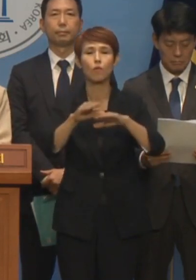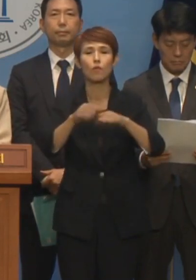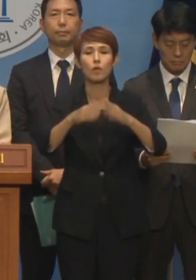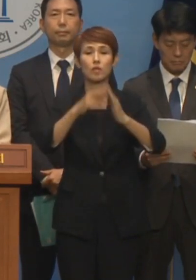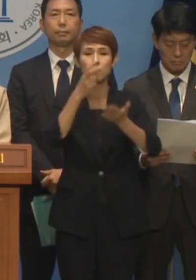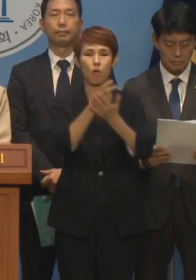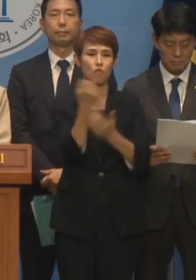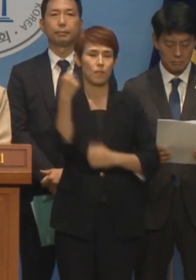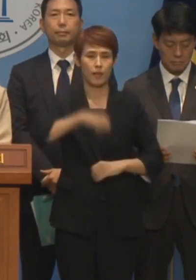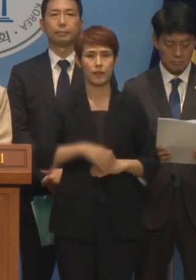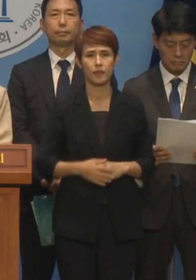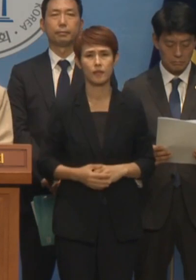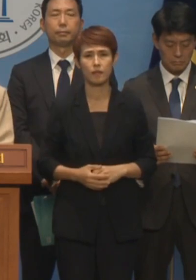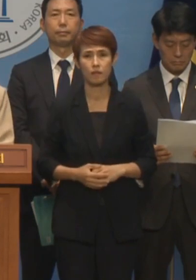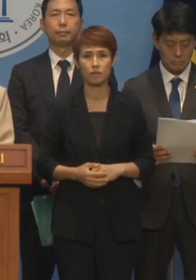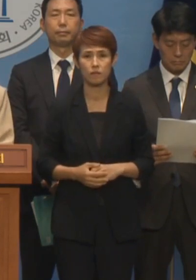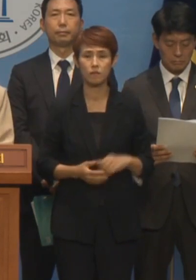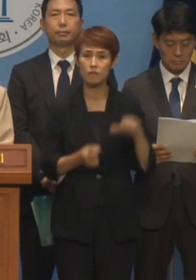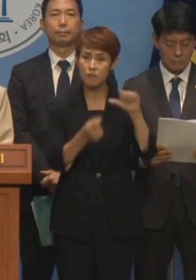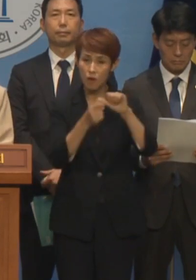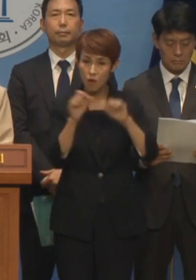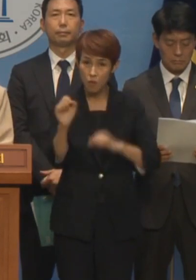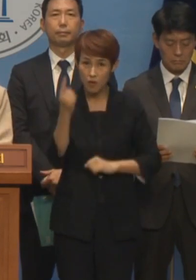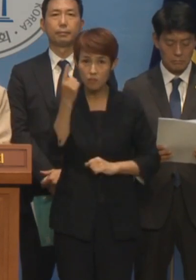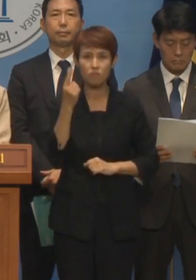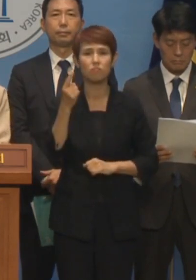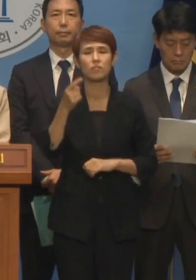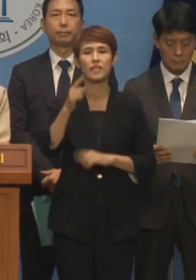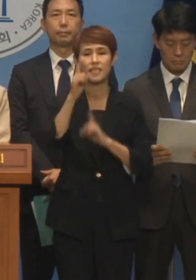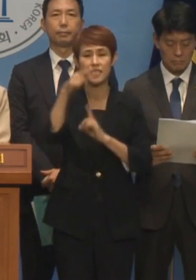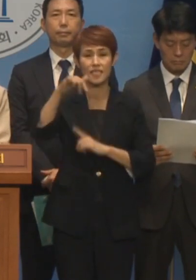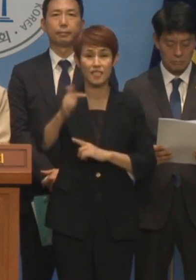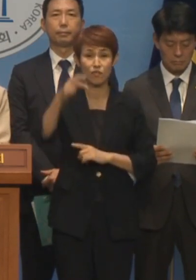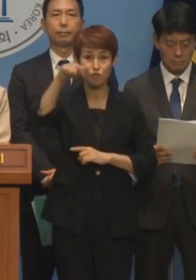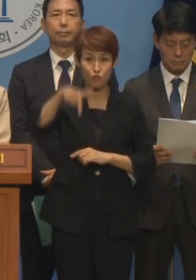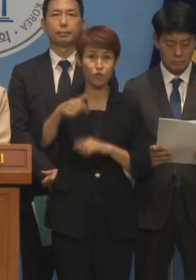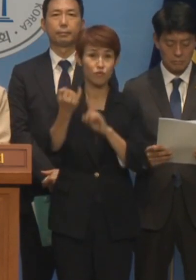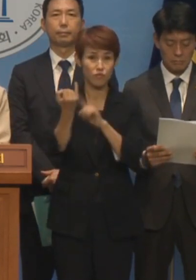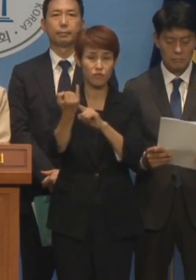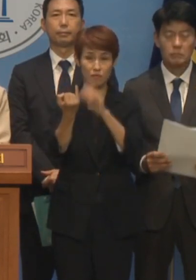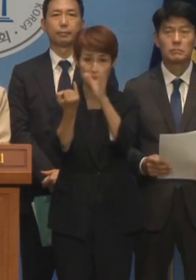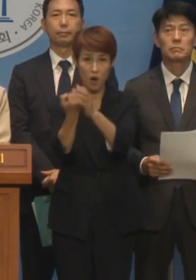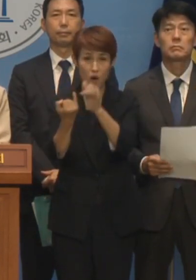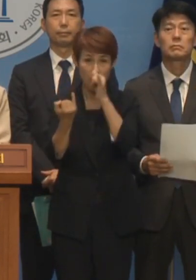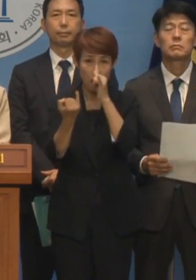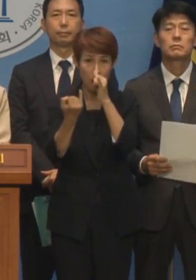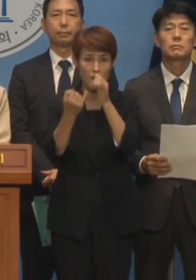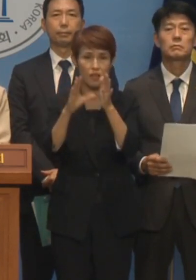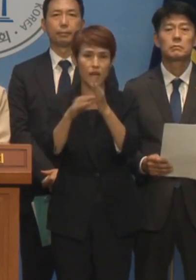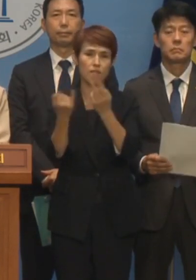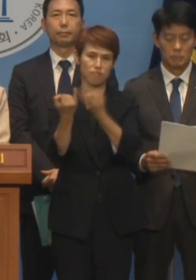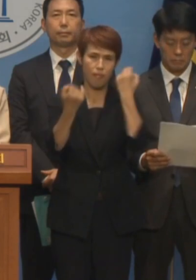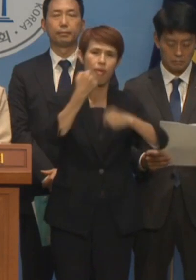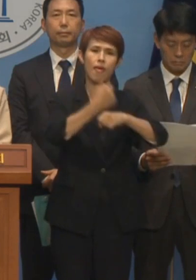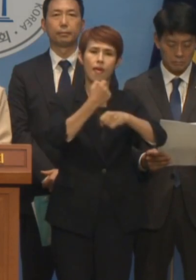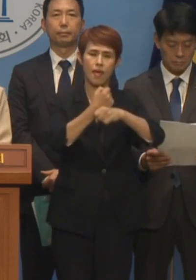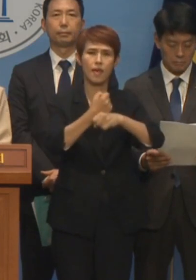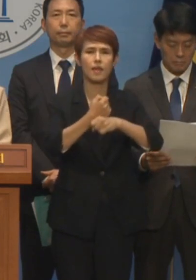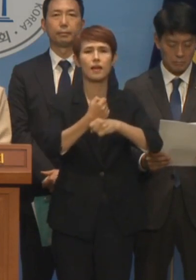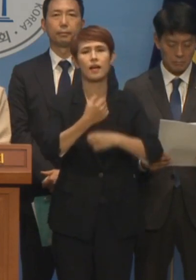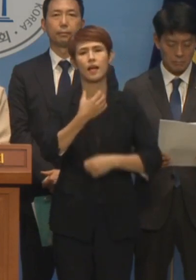된다. 다섯째, 이러한 이유로 결국 이진숙 내정자를 임명한다면 탄핵의 대상이 될 수